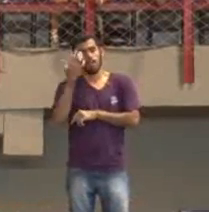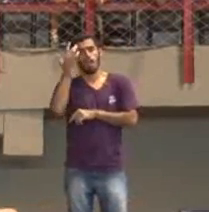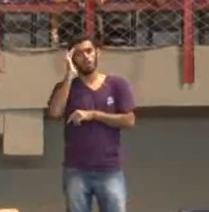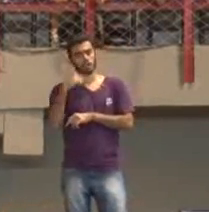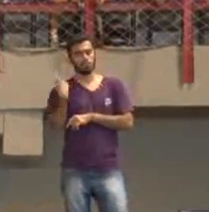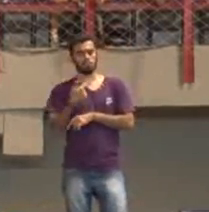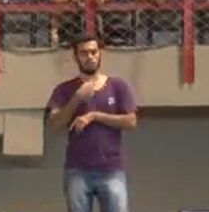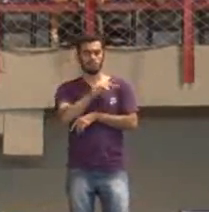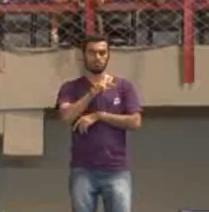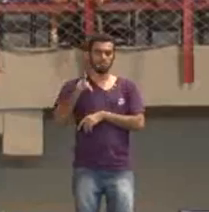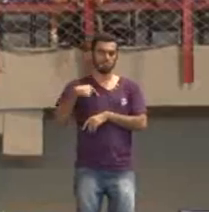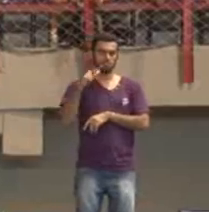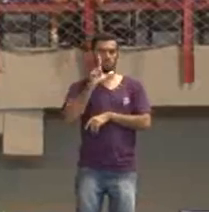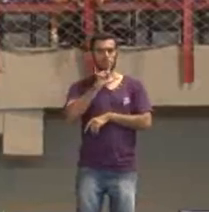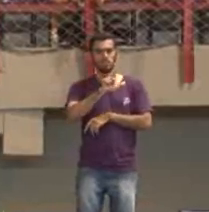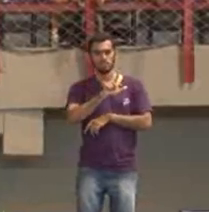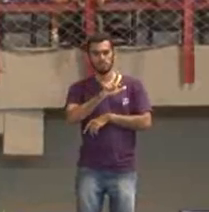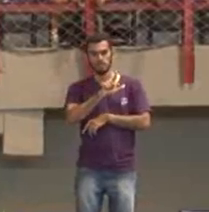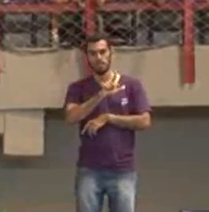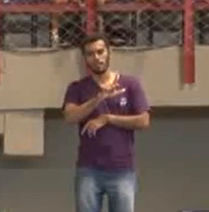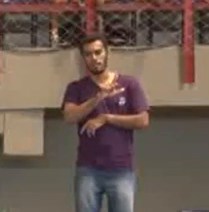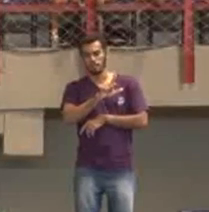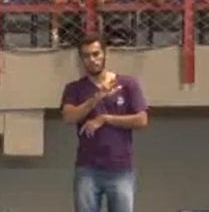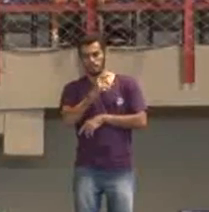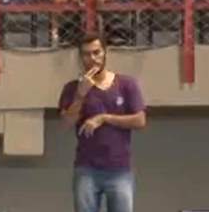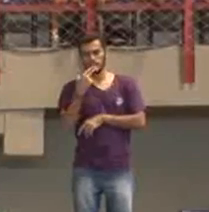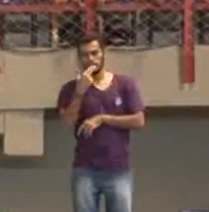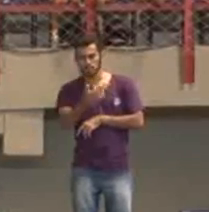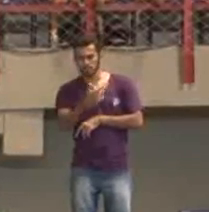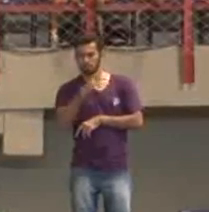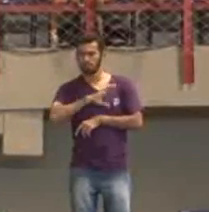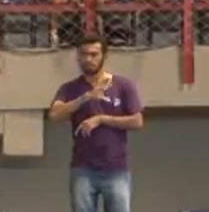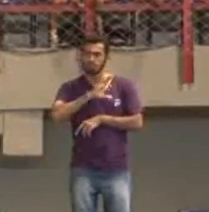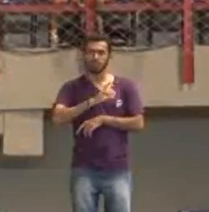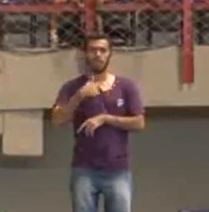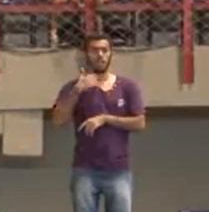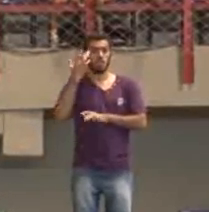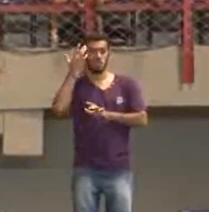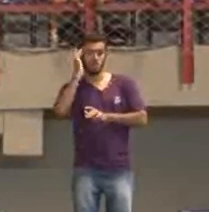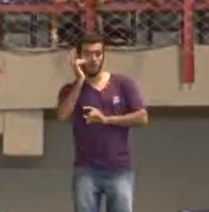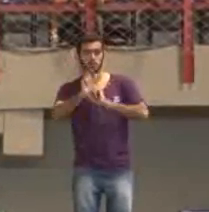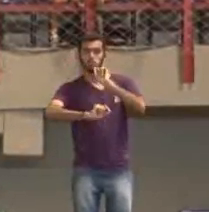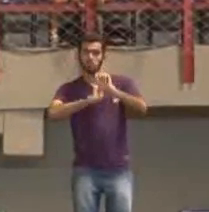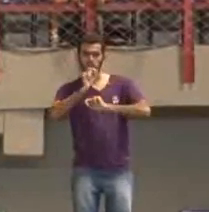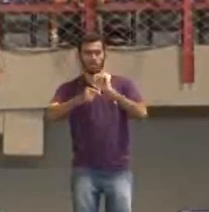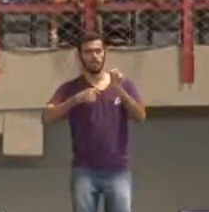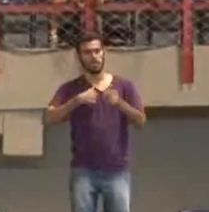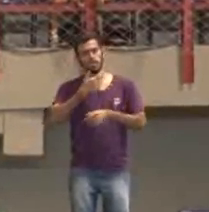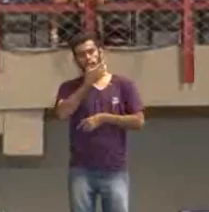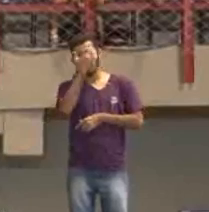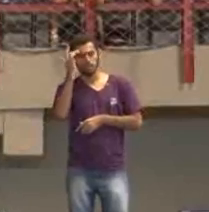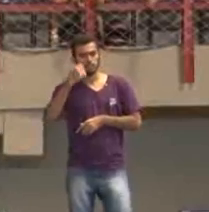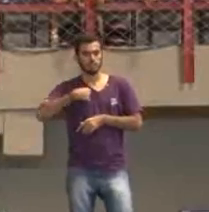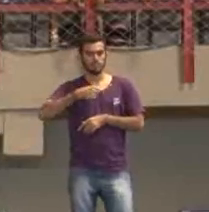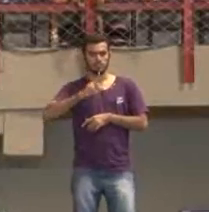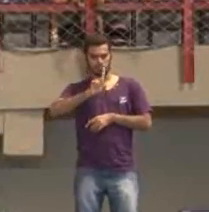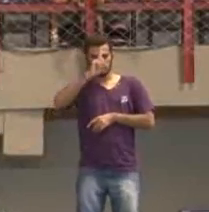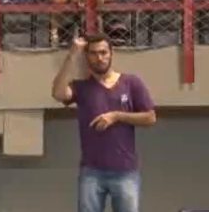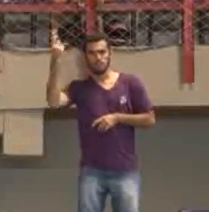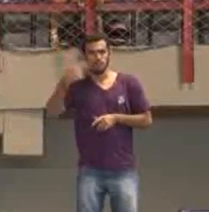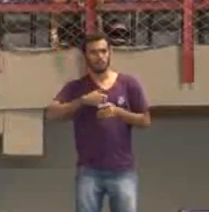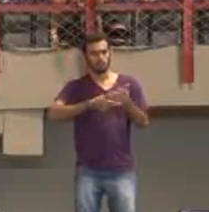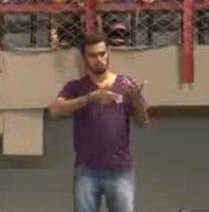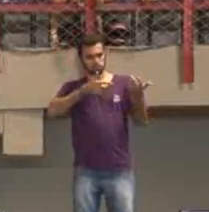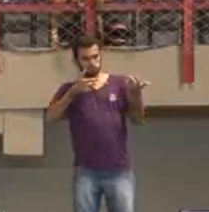língua portuguesa, que a grande razão de terem inventado espingarda de 2 canos foi